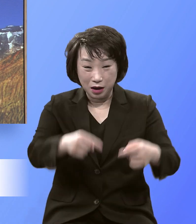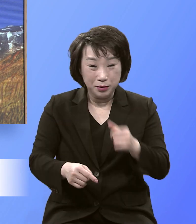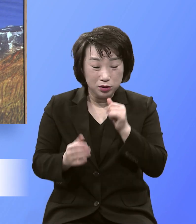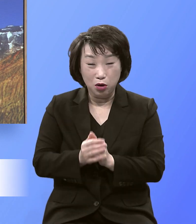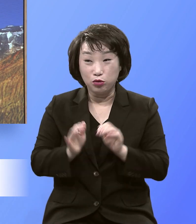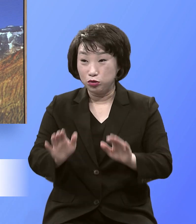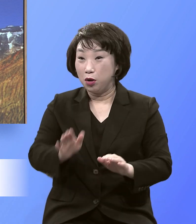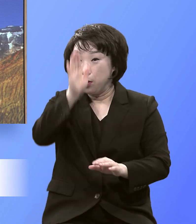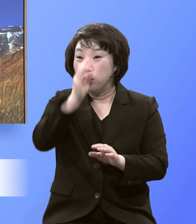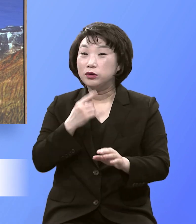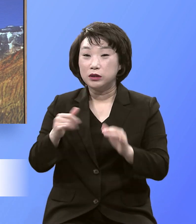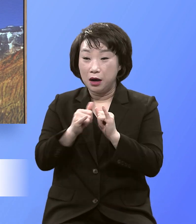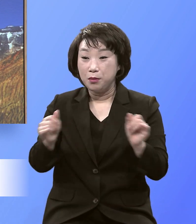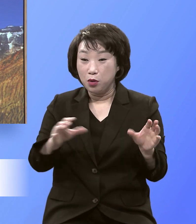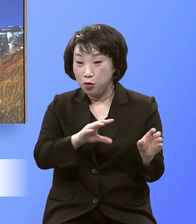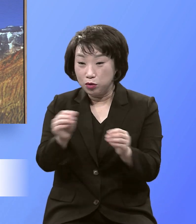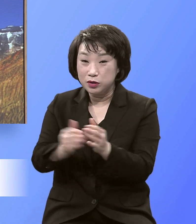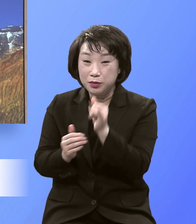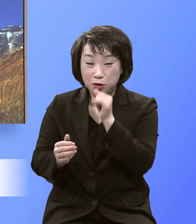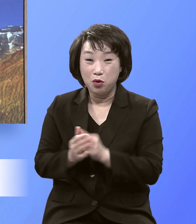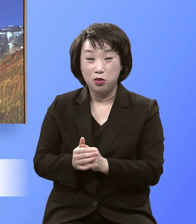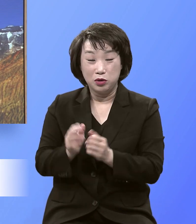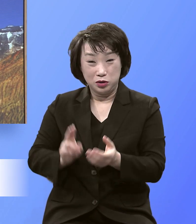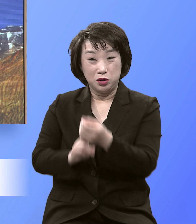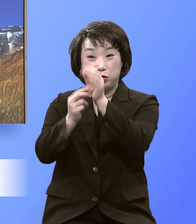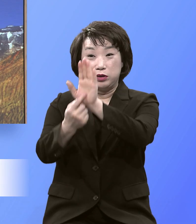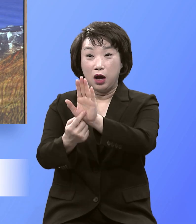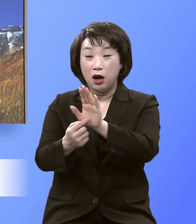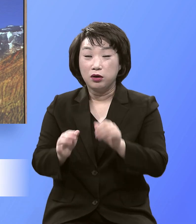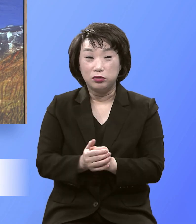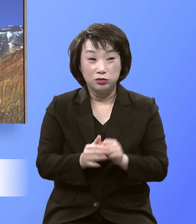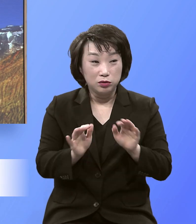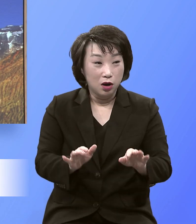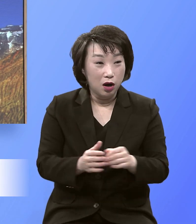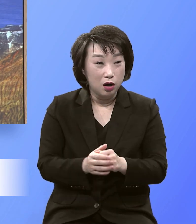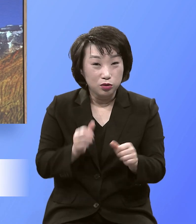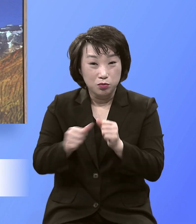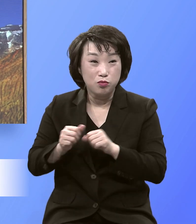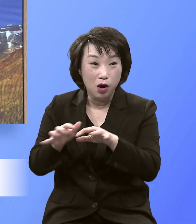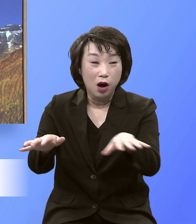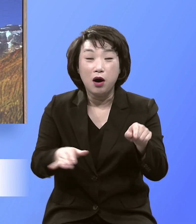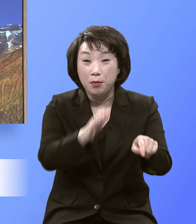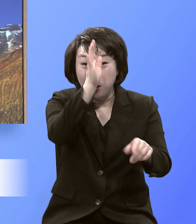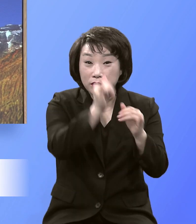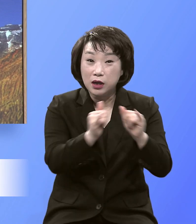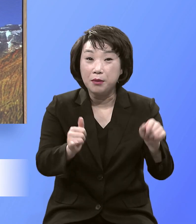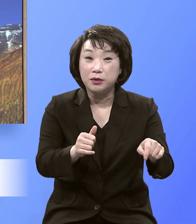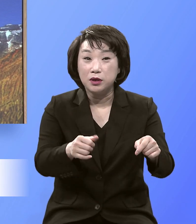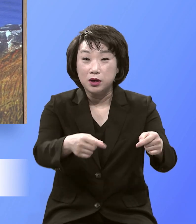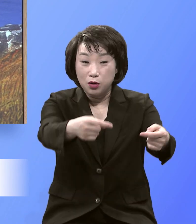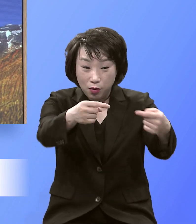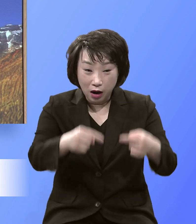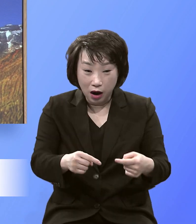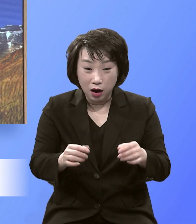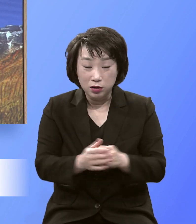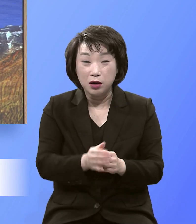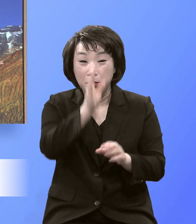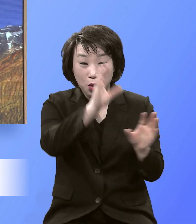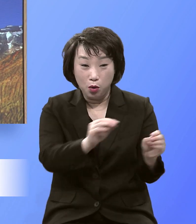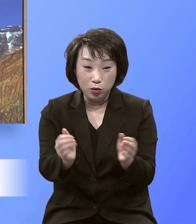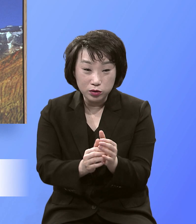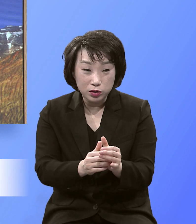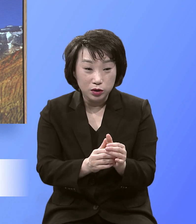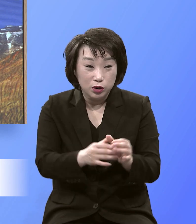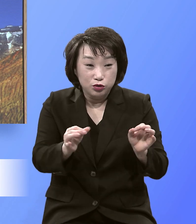역사가 일어난다니까 그런 병자들이 와 있는데, 그들이 고침받는 순간에 그